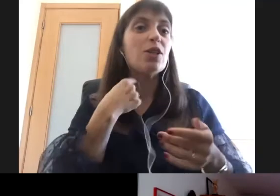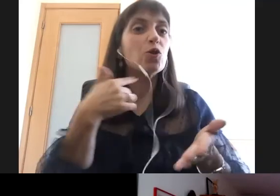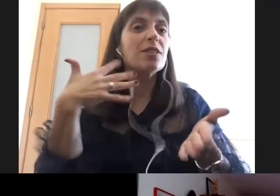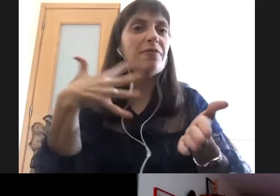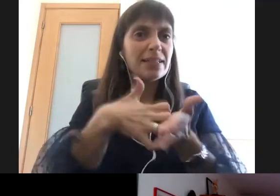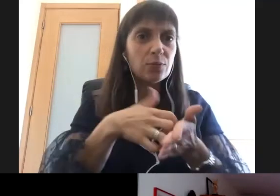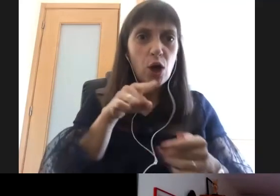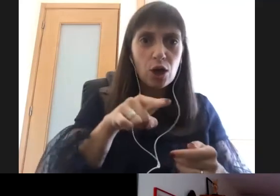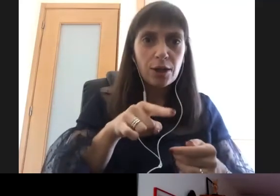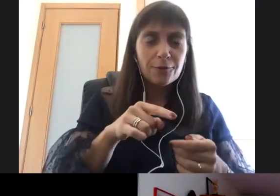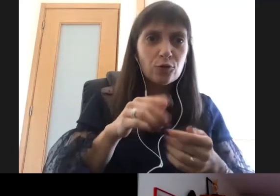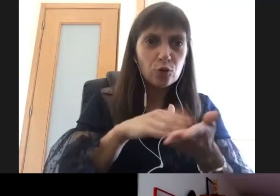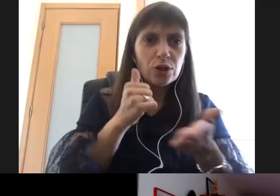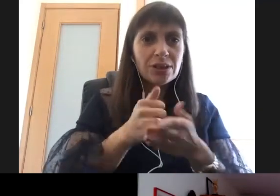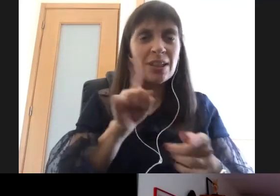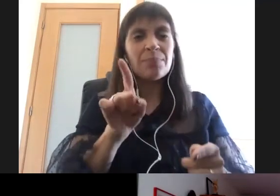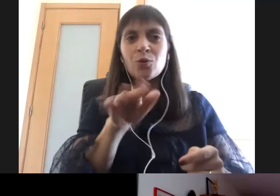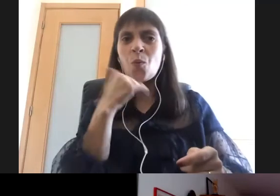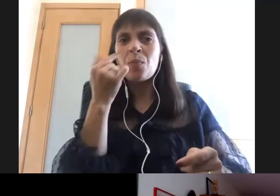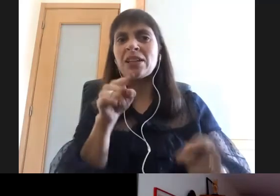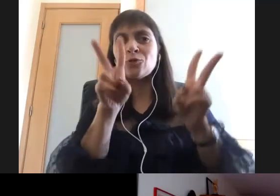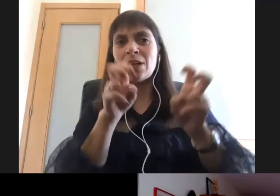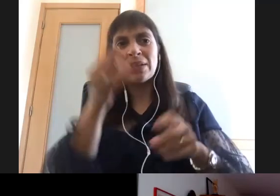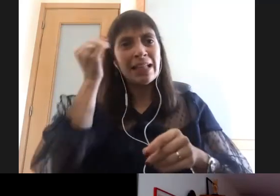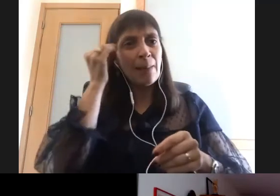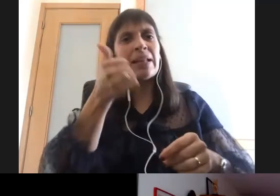Você sempre levou jeito para a coisa, está aprendendo bem.